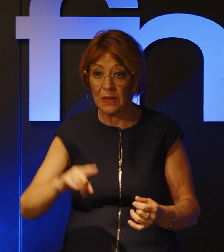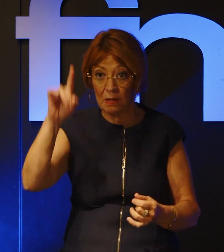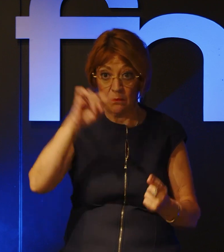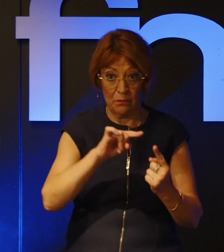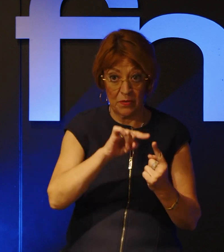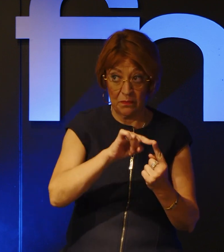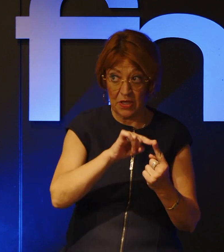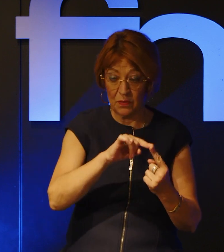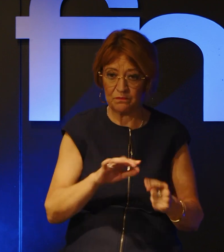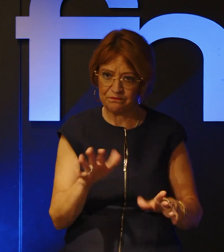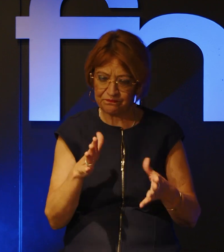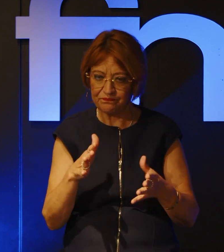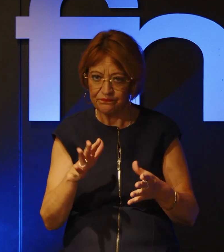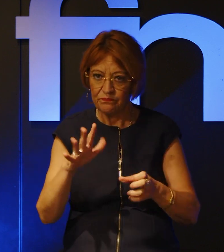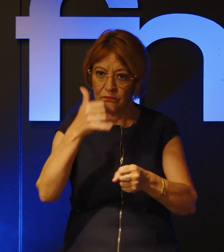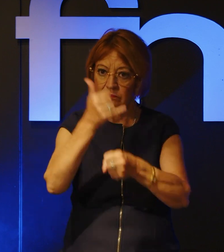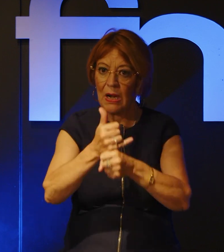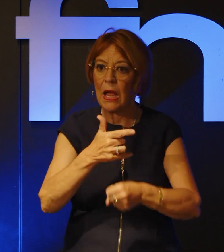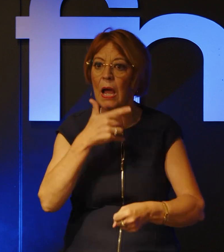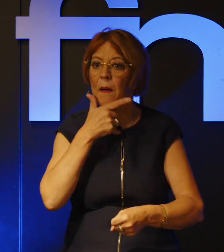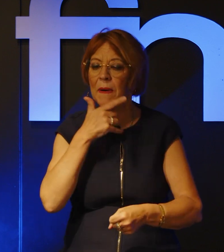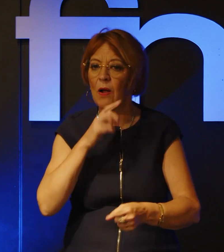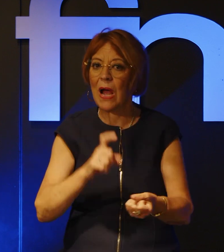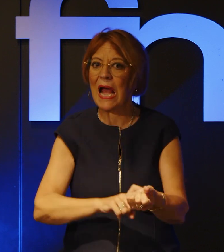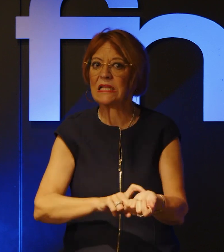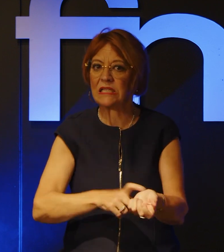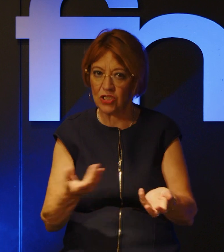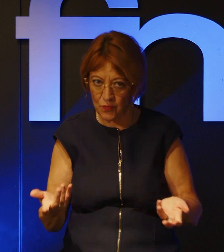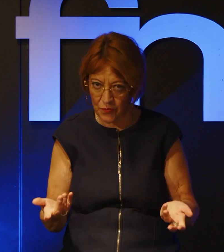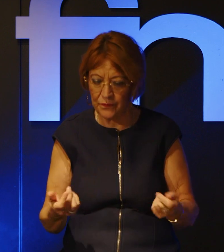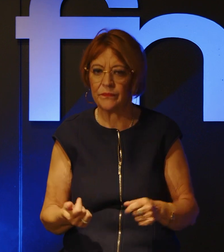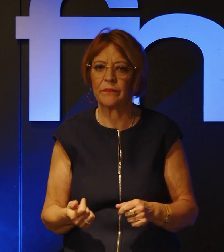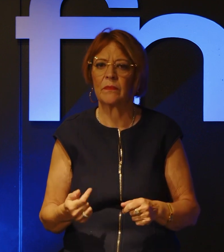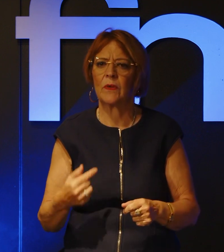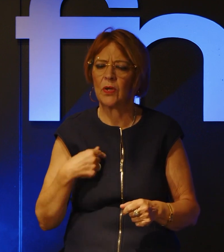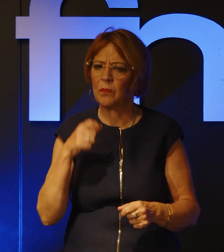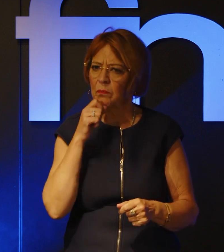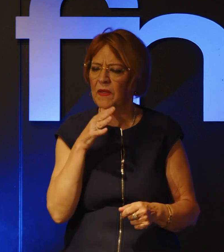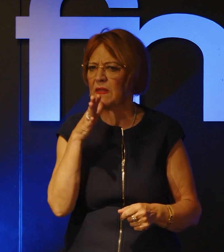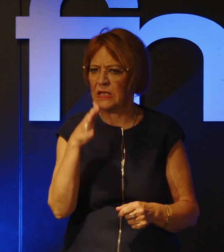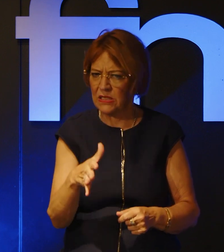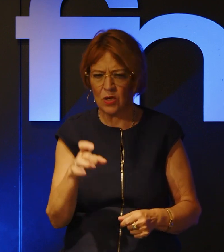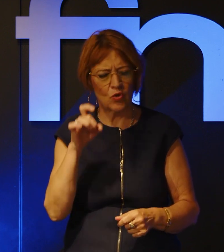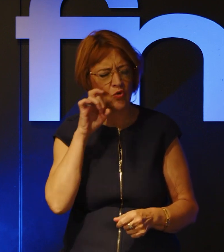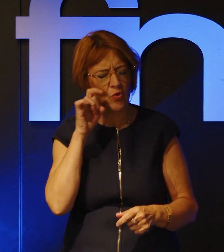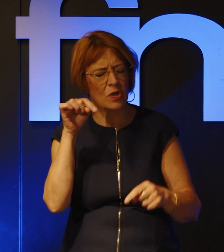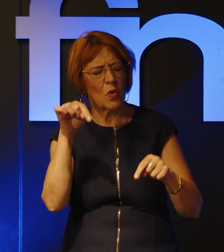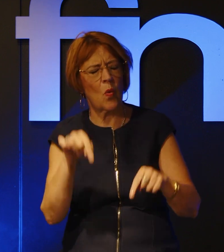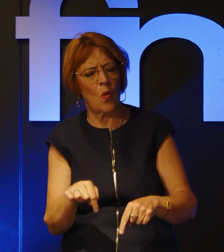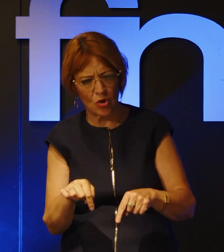lugar se calhar A Supremacia branca ou o racismo portanto nós podemos dizer com toda a seguranç